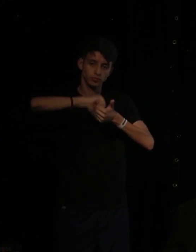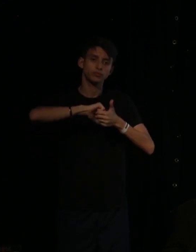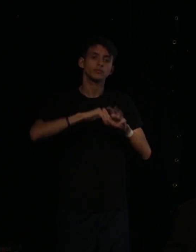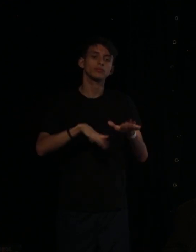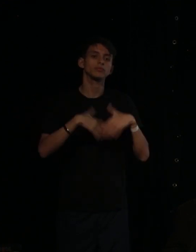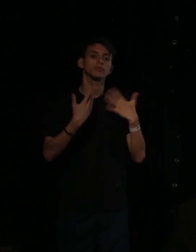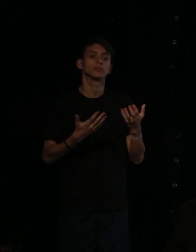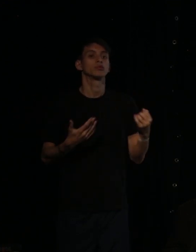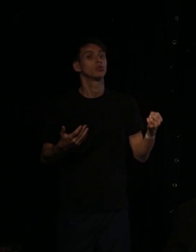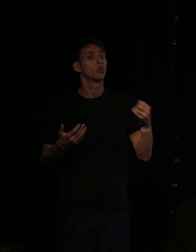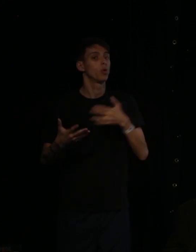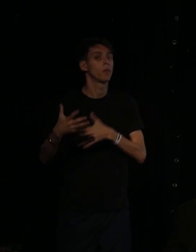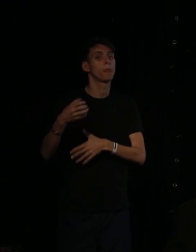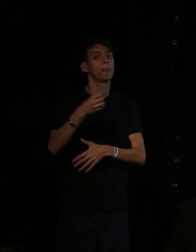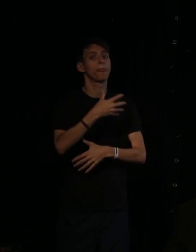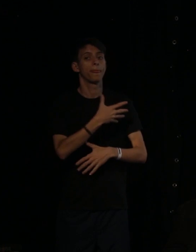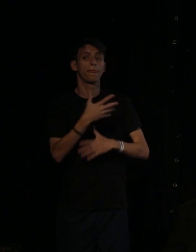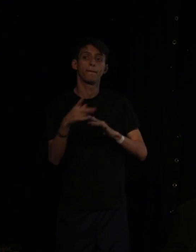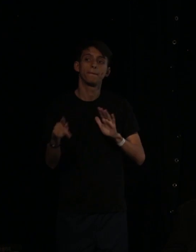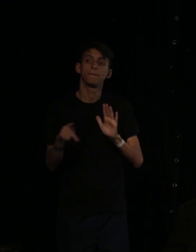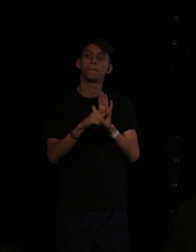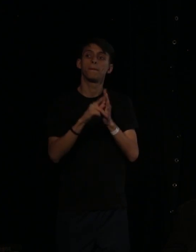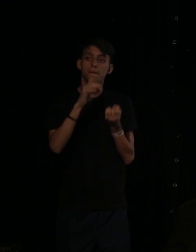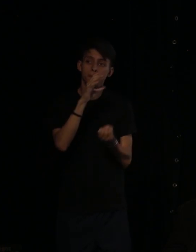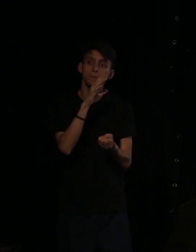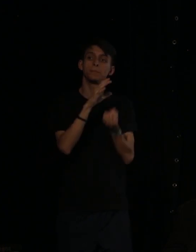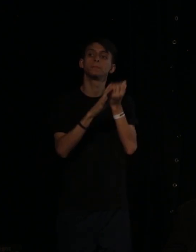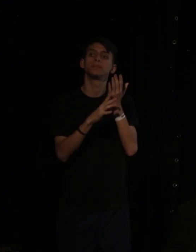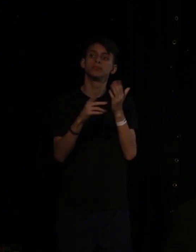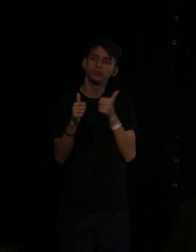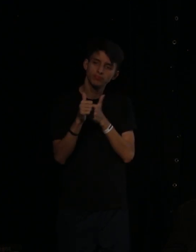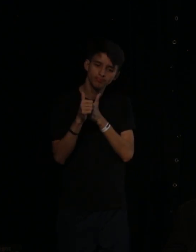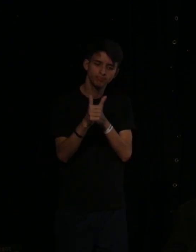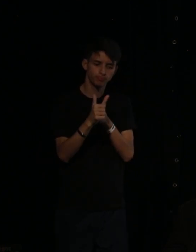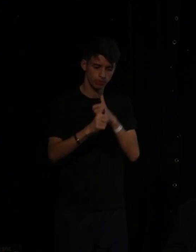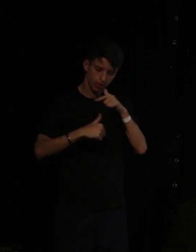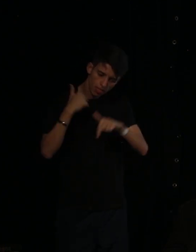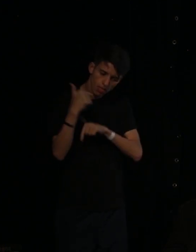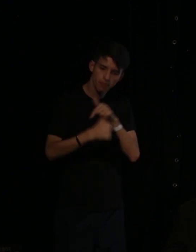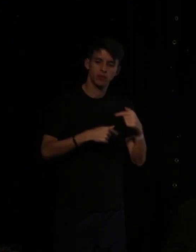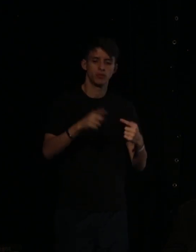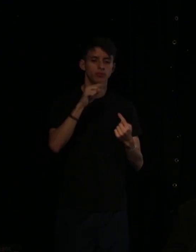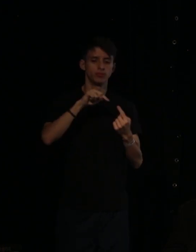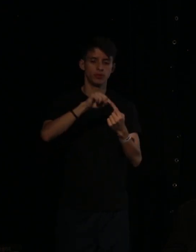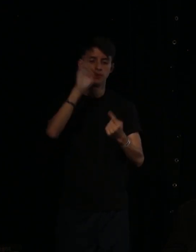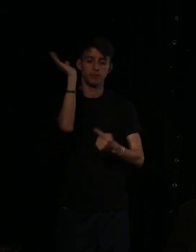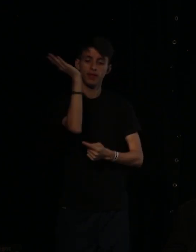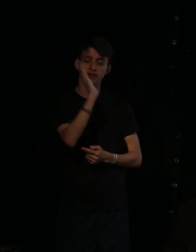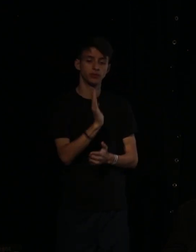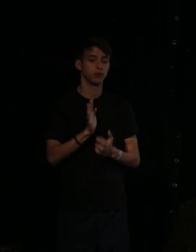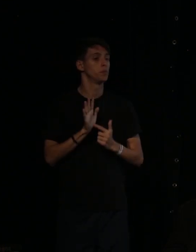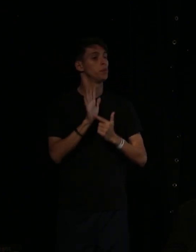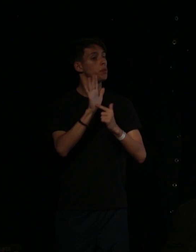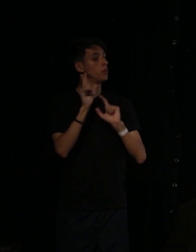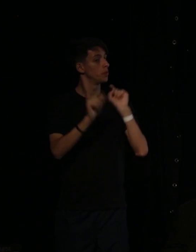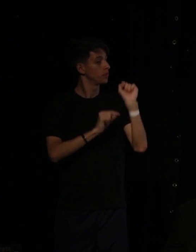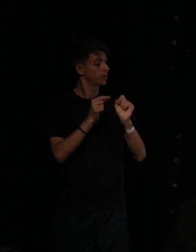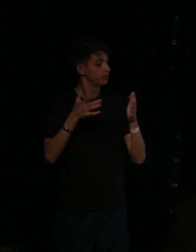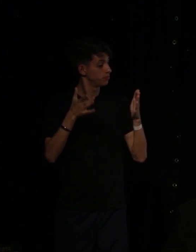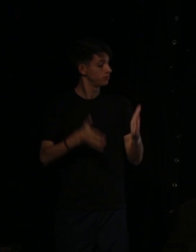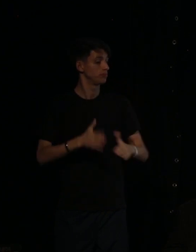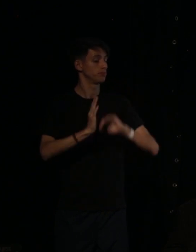essa inovação um paradigma a ser perseguido no Brasil como uma demonstração do que se